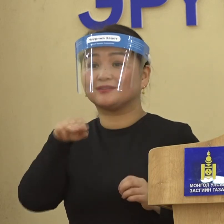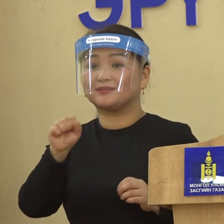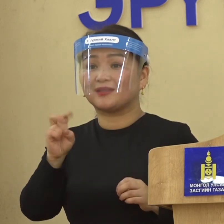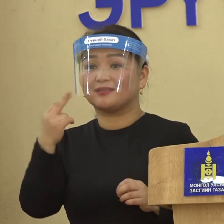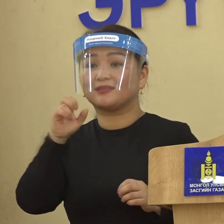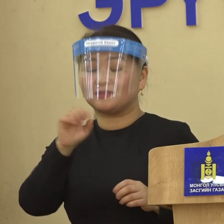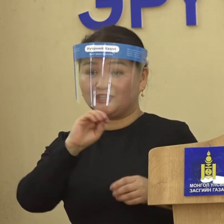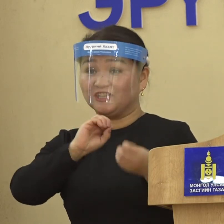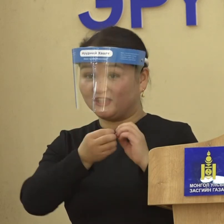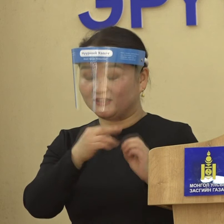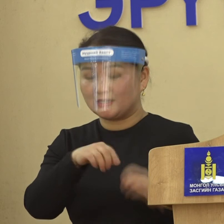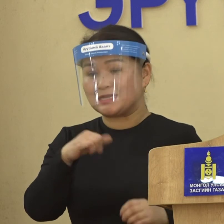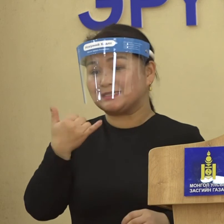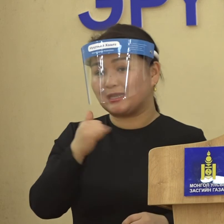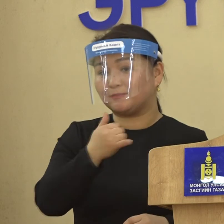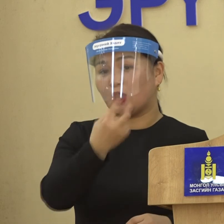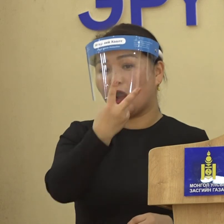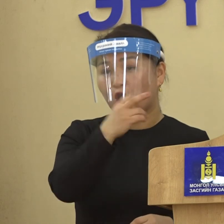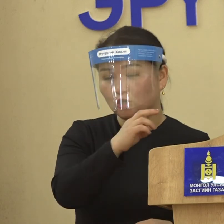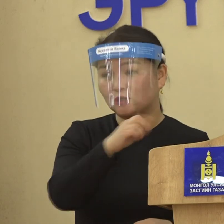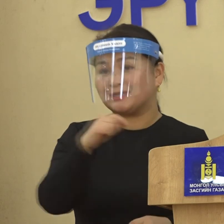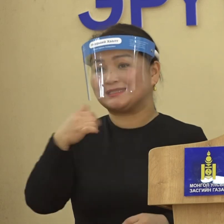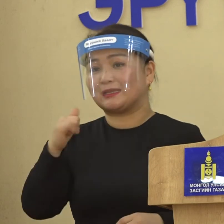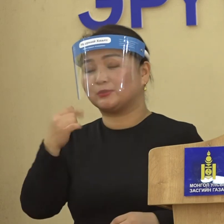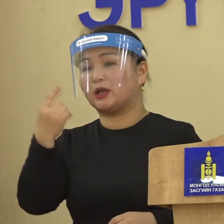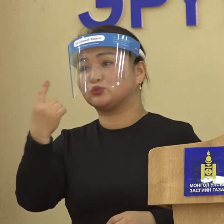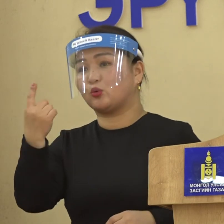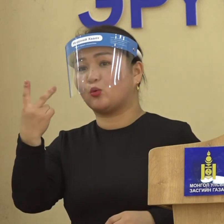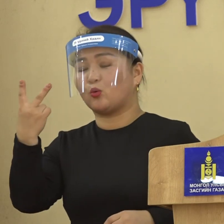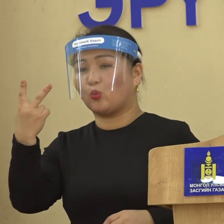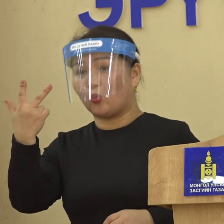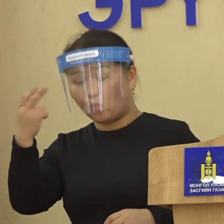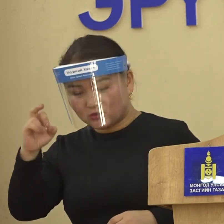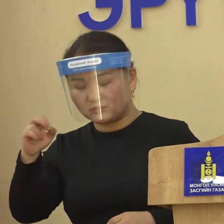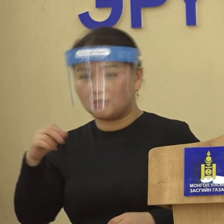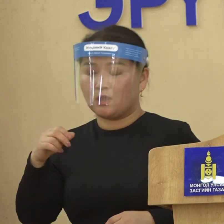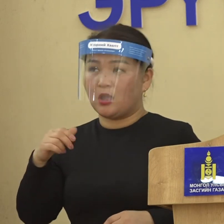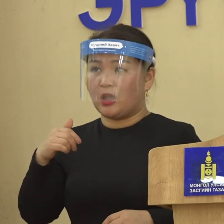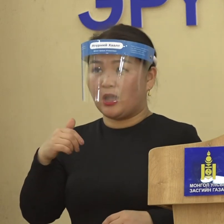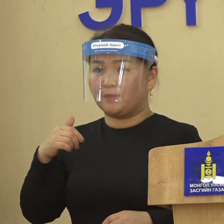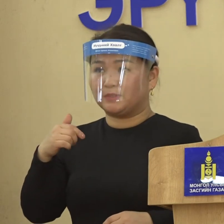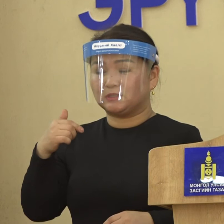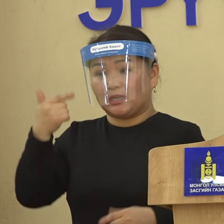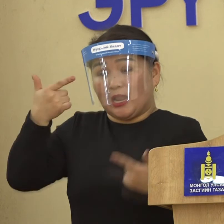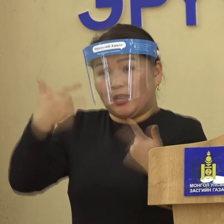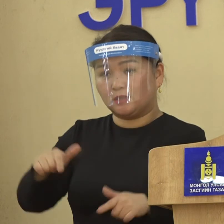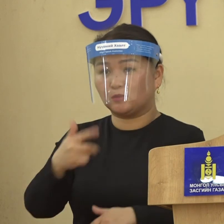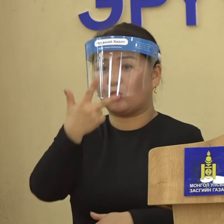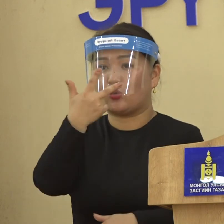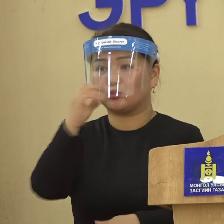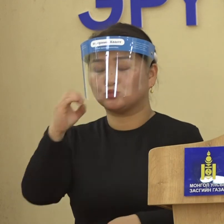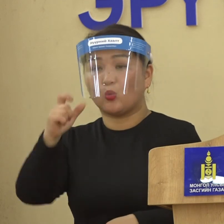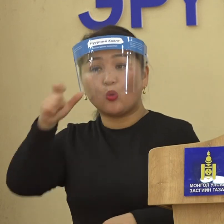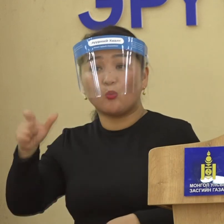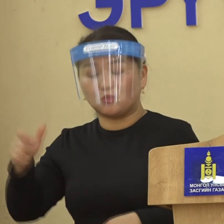100 гаруй шинжилгээ авчаар. За санамсаргүй төврийн аваагаар бид нэр бас 200-300 гаруй шинжилгээ хийсэн. За энэд бол